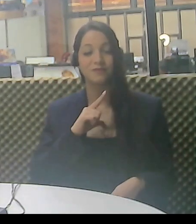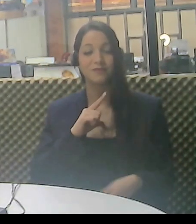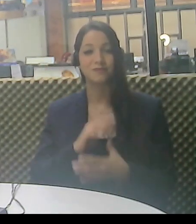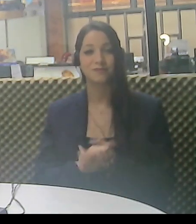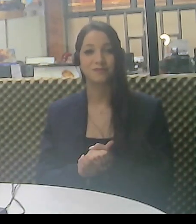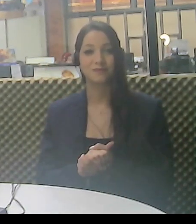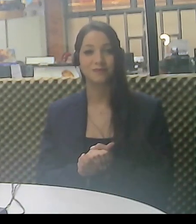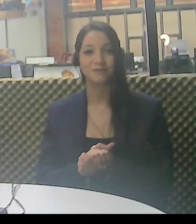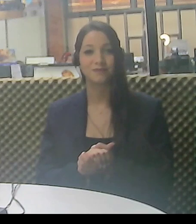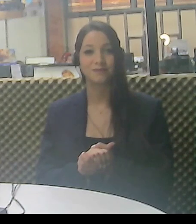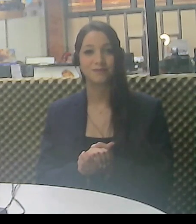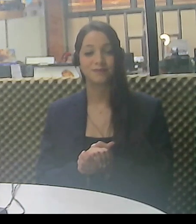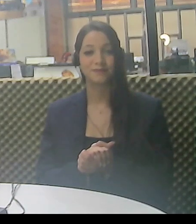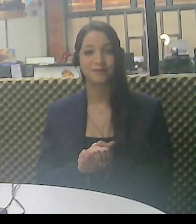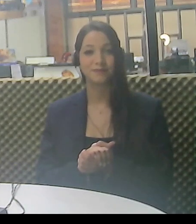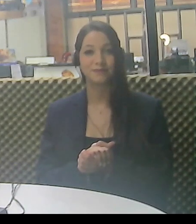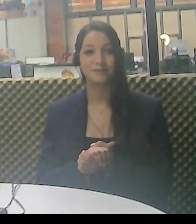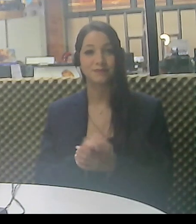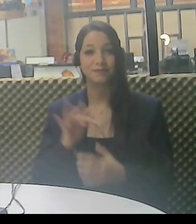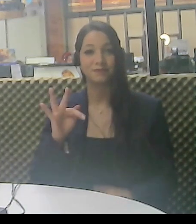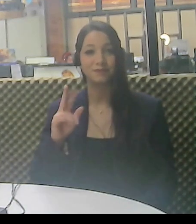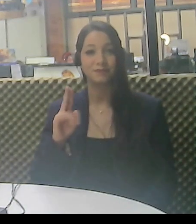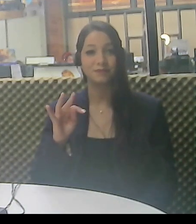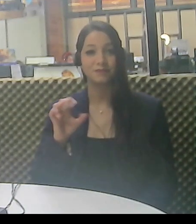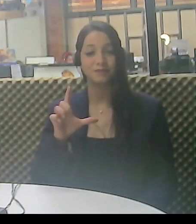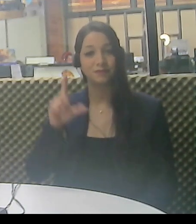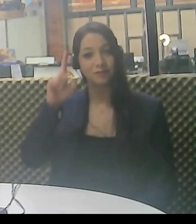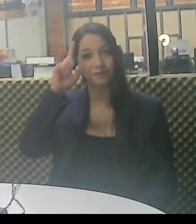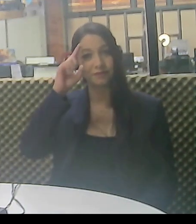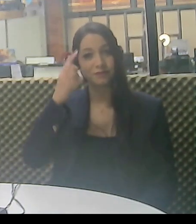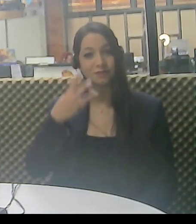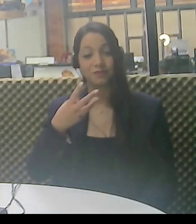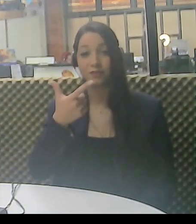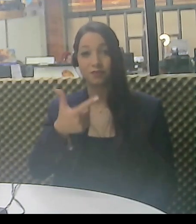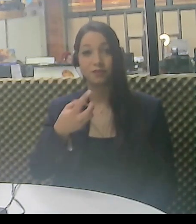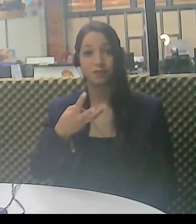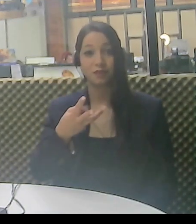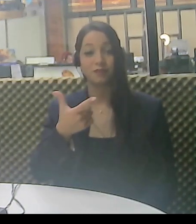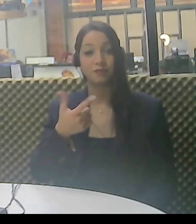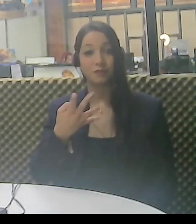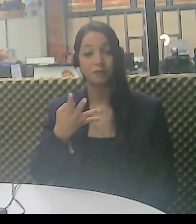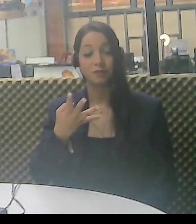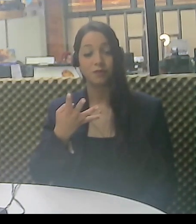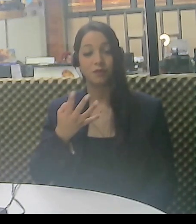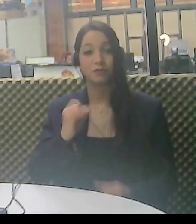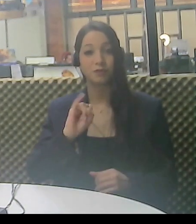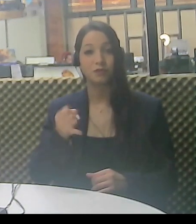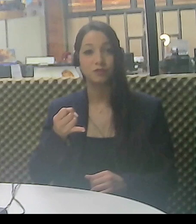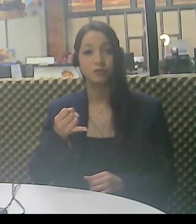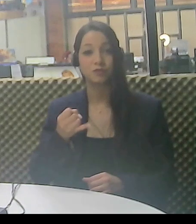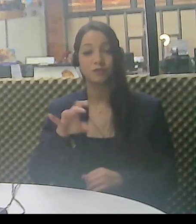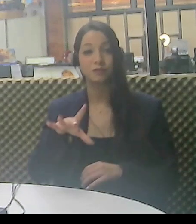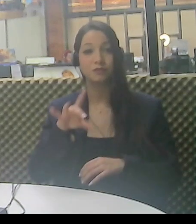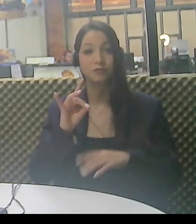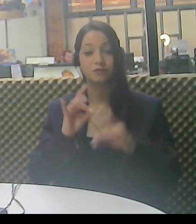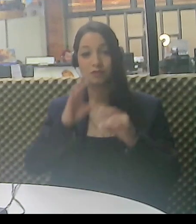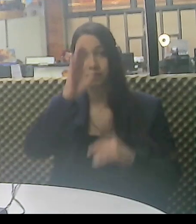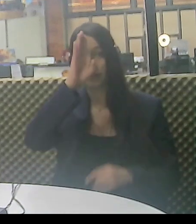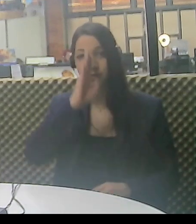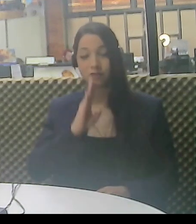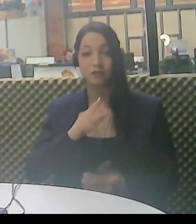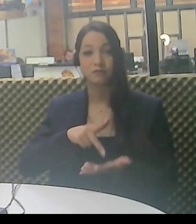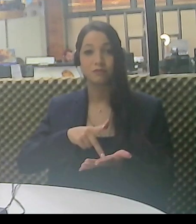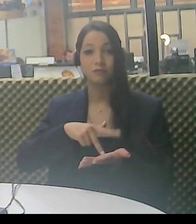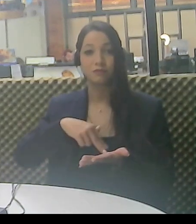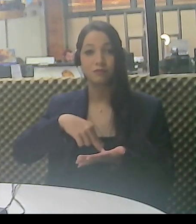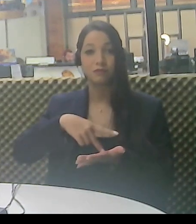portal. A FUTEL promove nos dias 23 e 24 de janeiro a seletiva gratuita de ginástica artística para